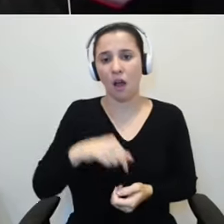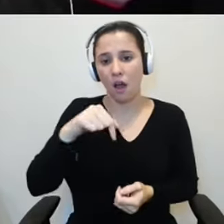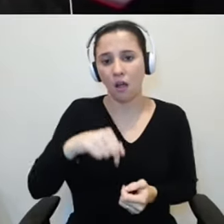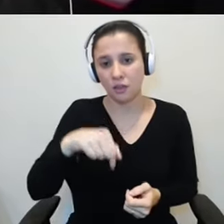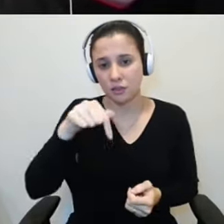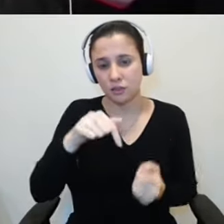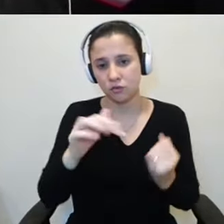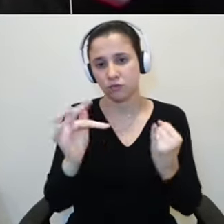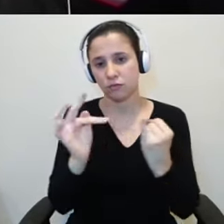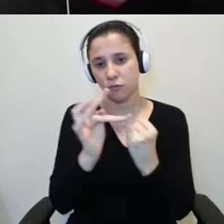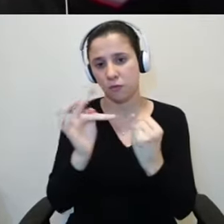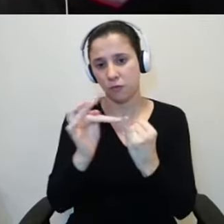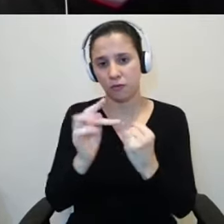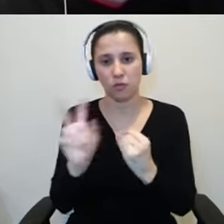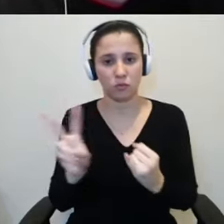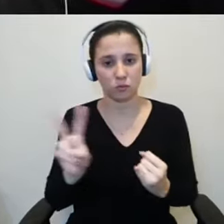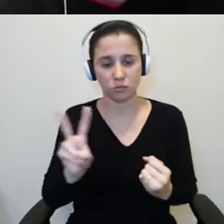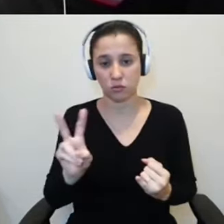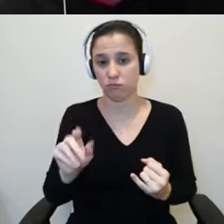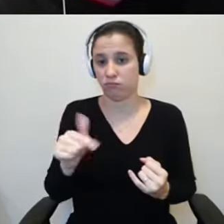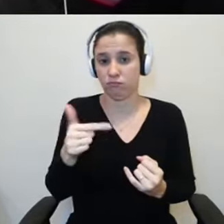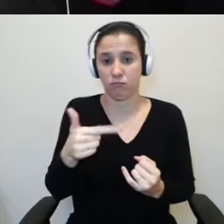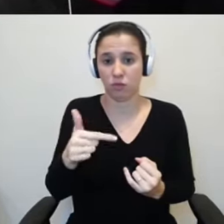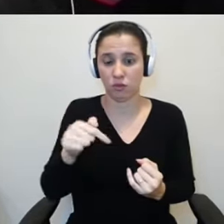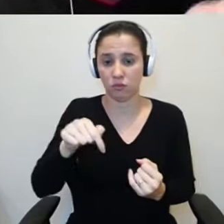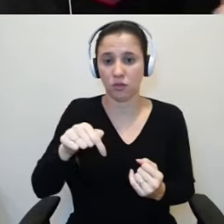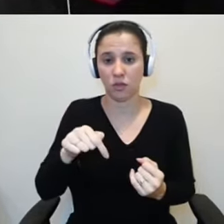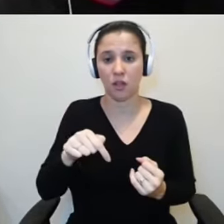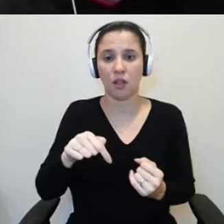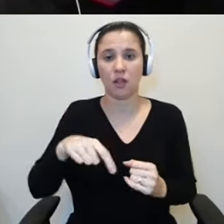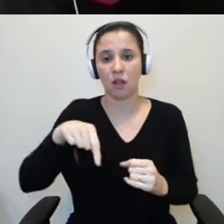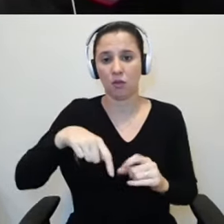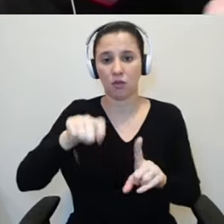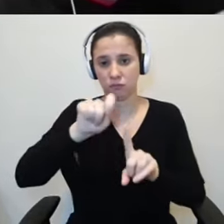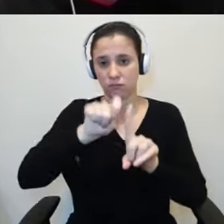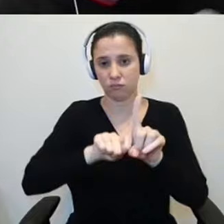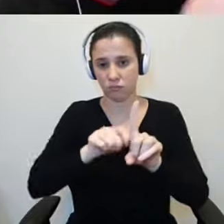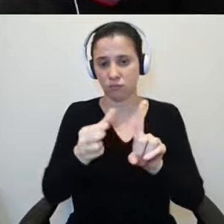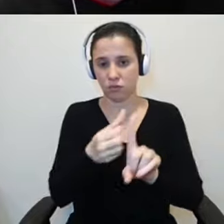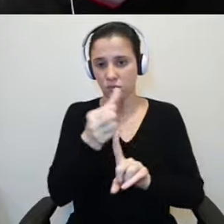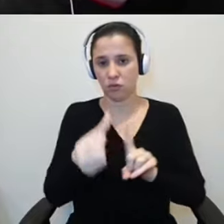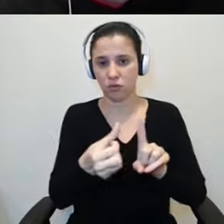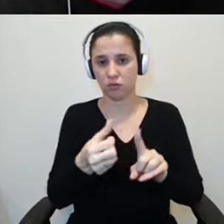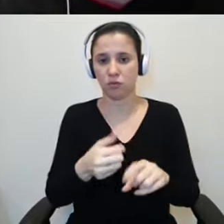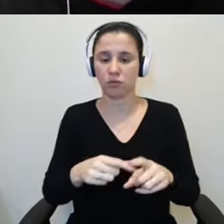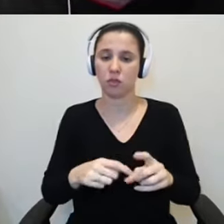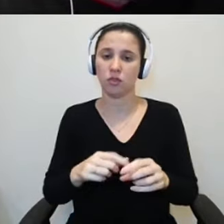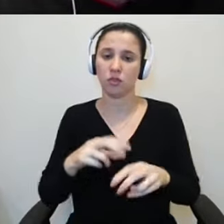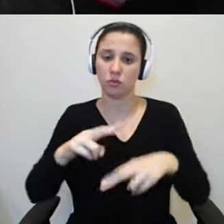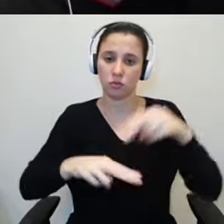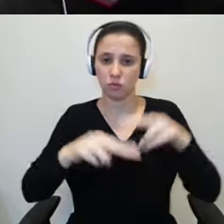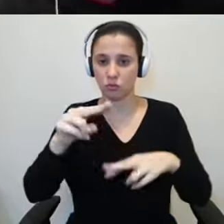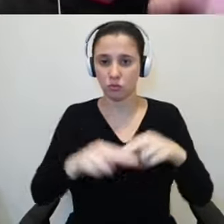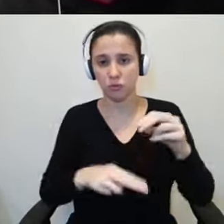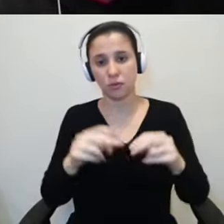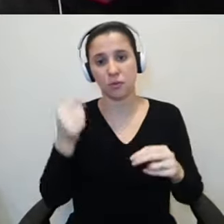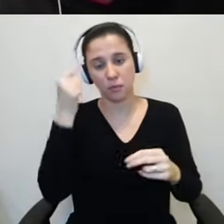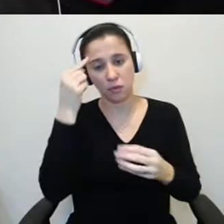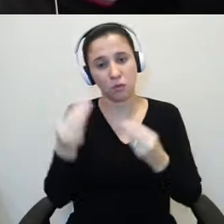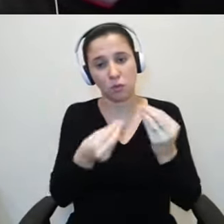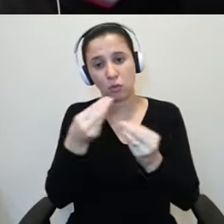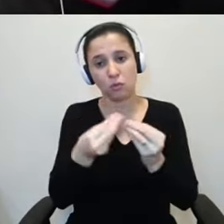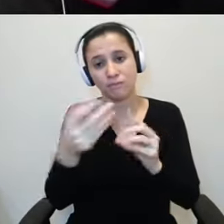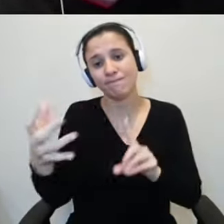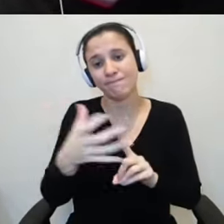entrada semestral, ou seja, no meio do ano, nós estamos trabalhando para não ter impacto. A ideia é